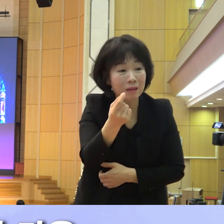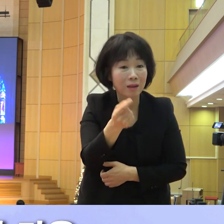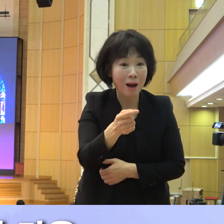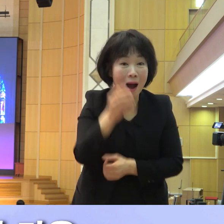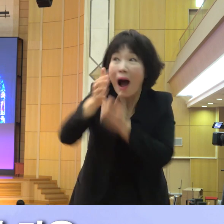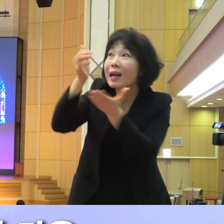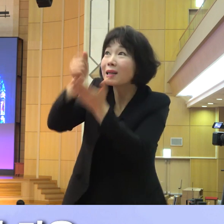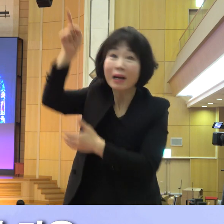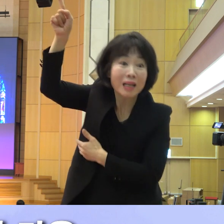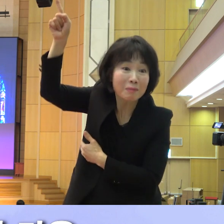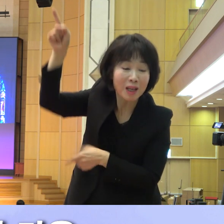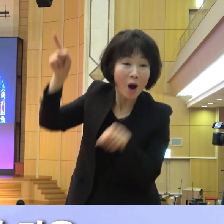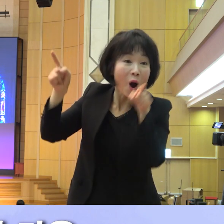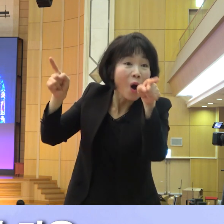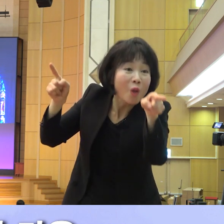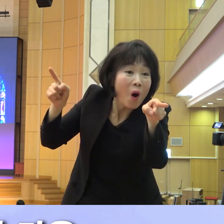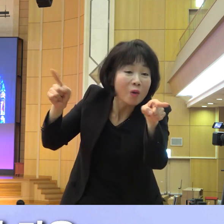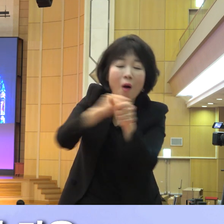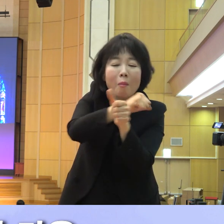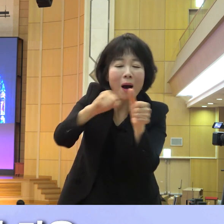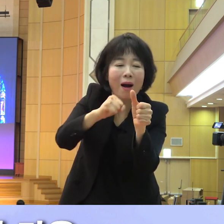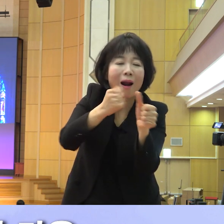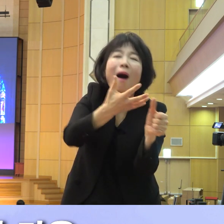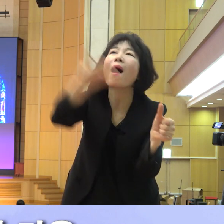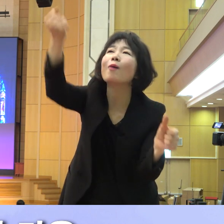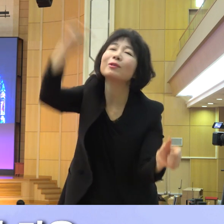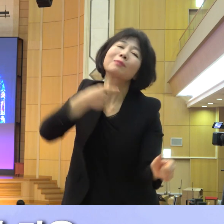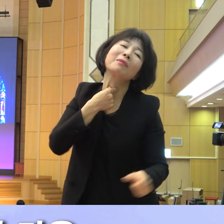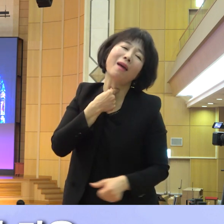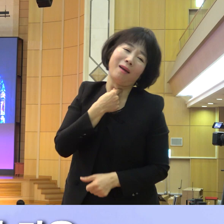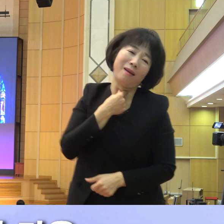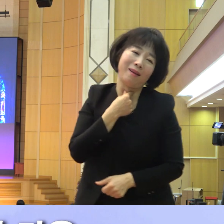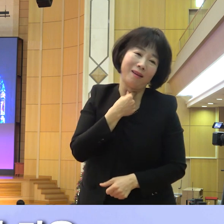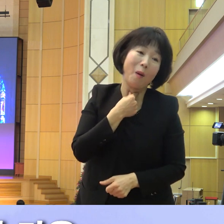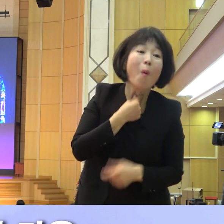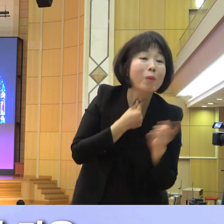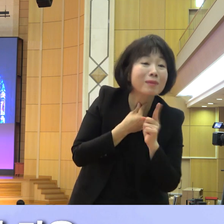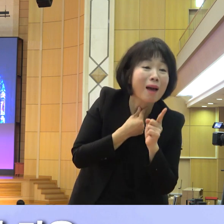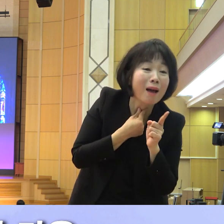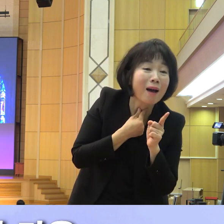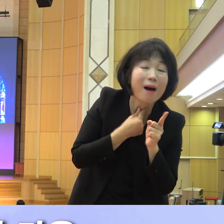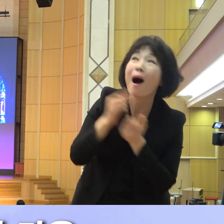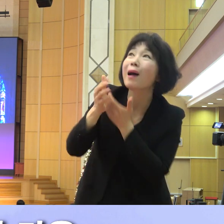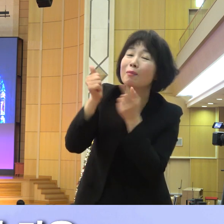하나님께서 너를 번제로 받으신다고 한단다.